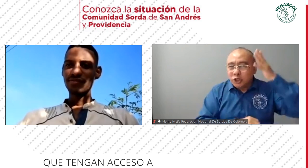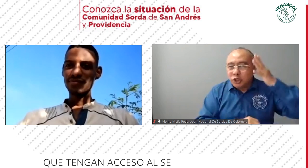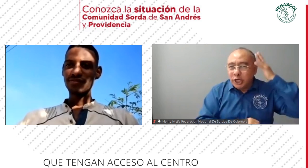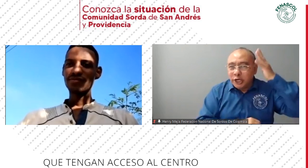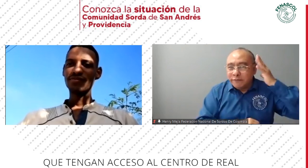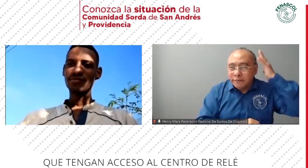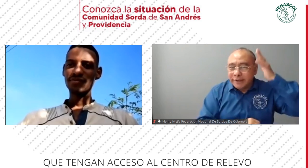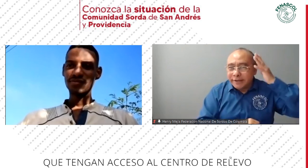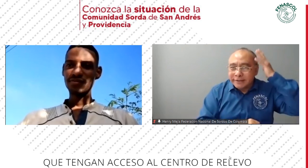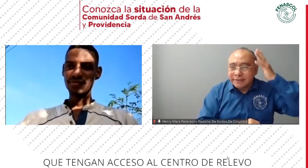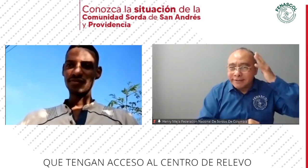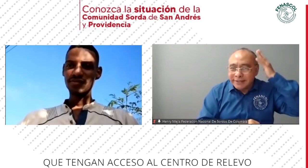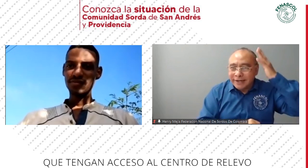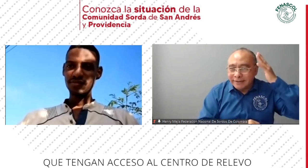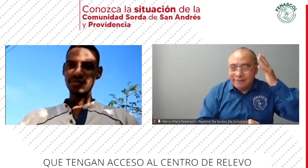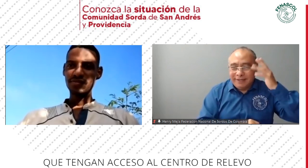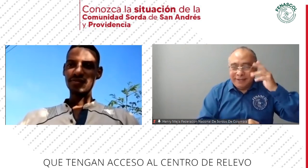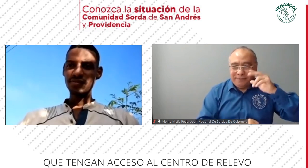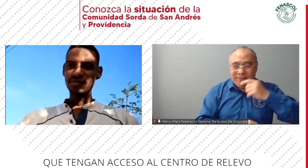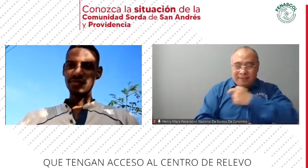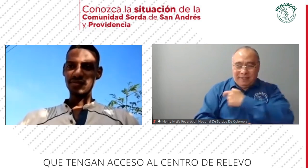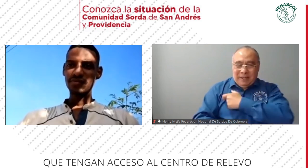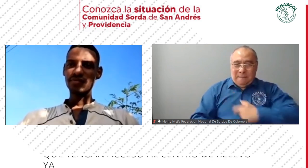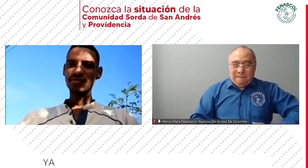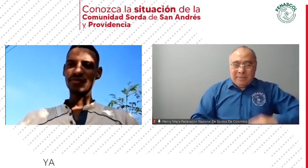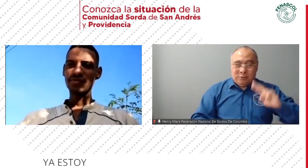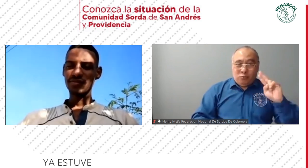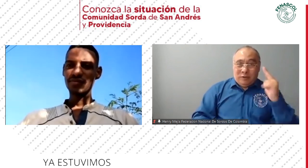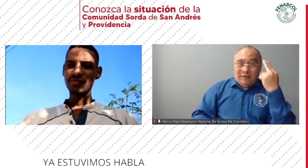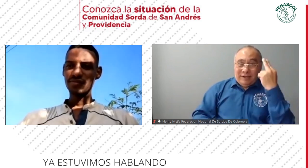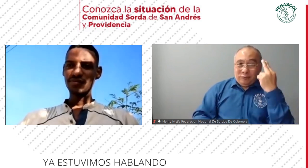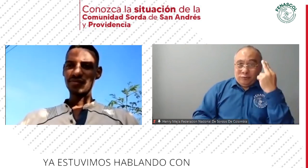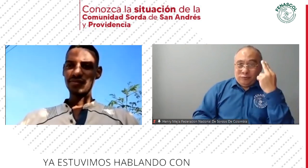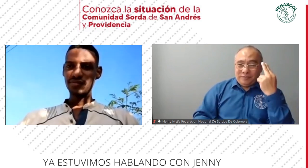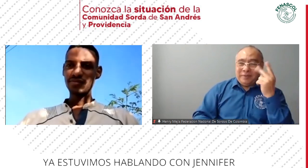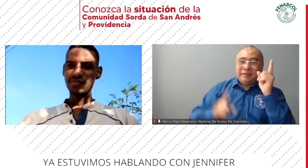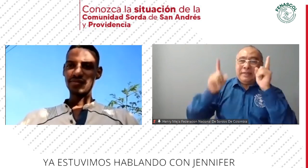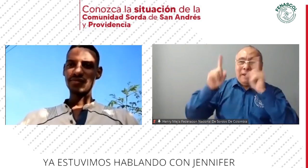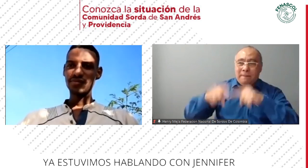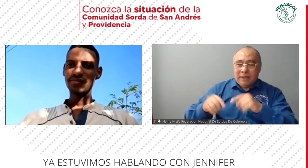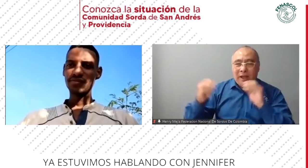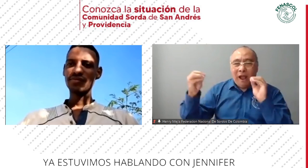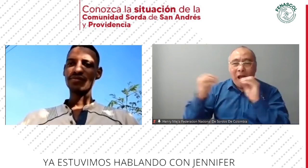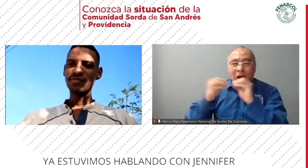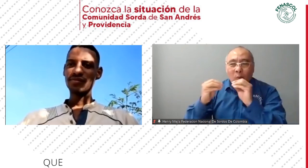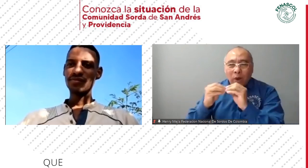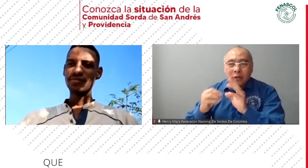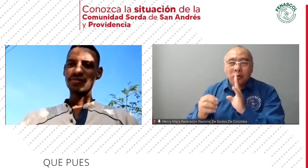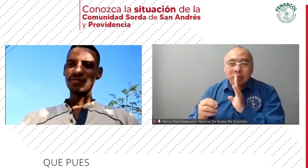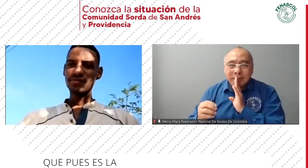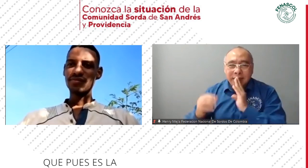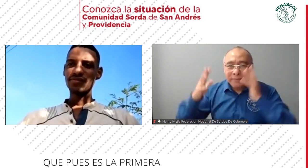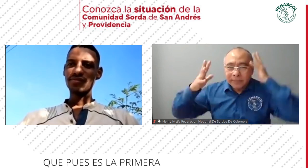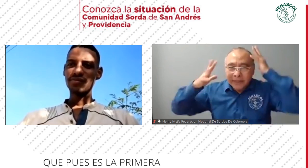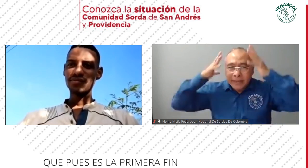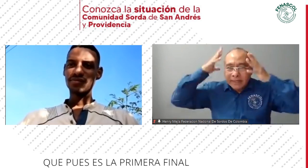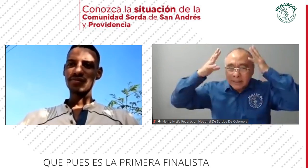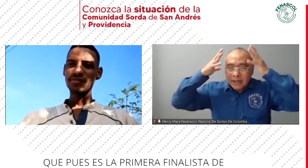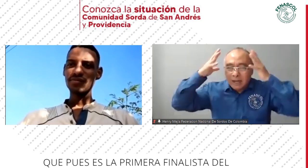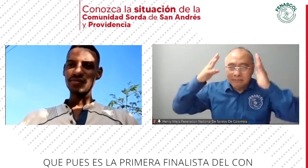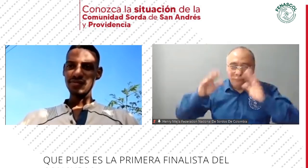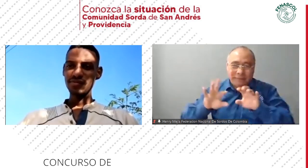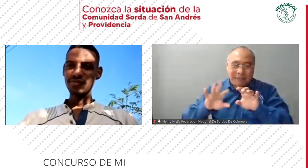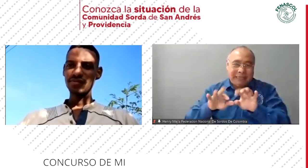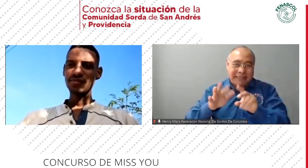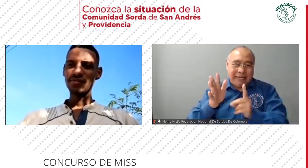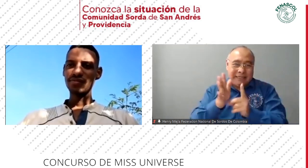al centro de relevo ya estuvimos hablando con jennifer que pues es la primera finalista del